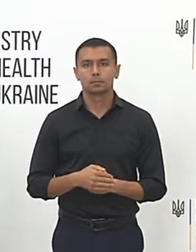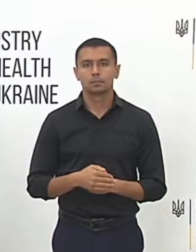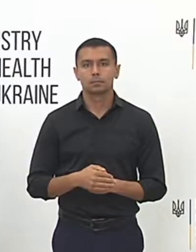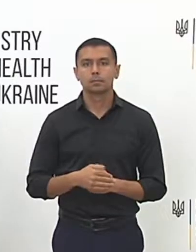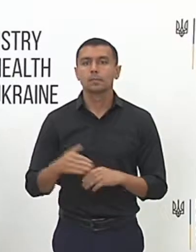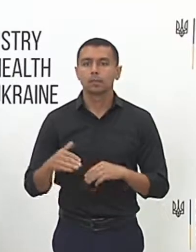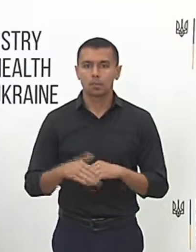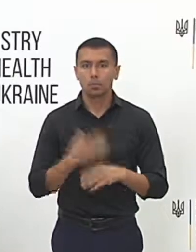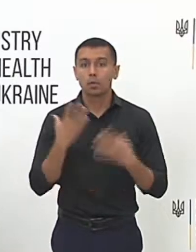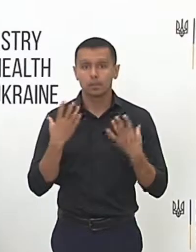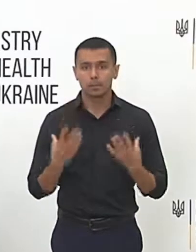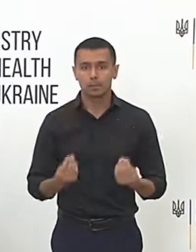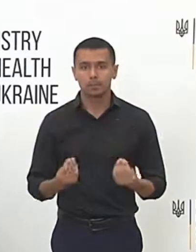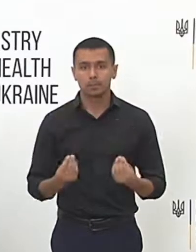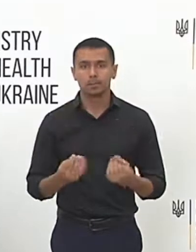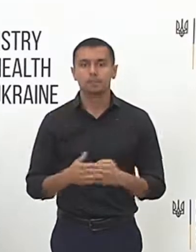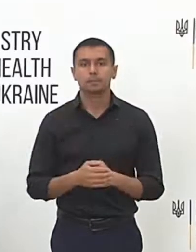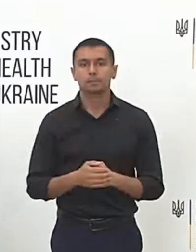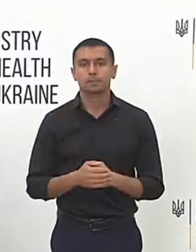Доброго дня.